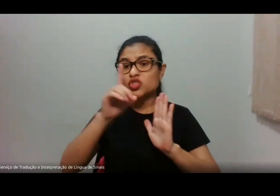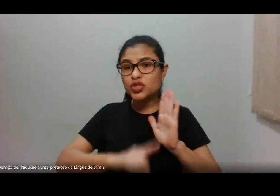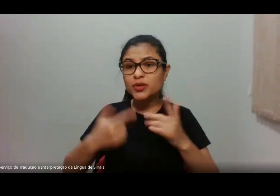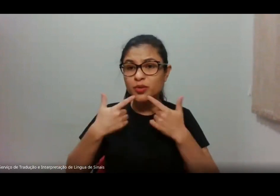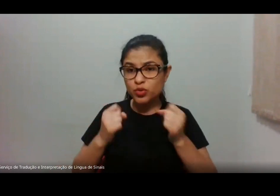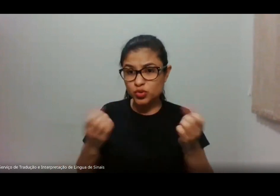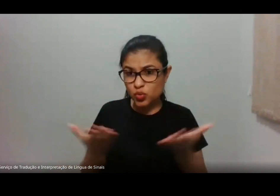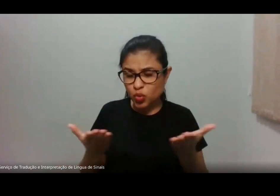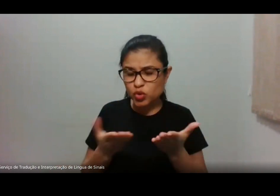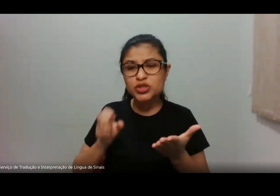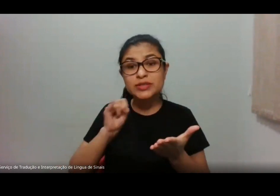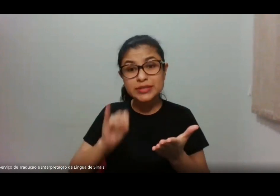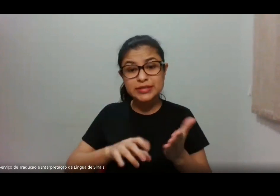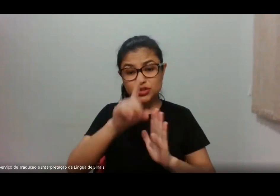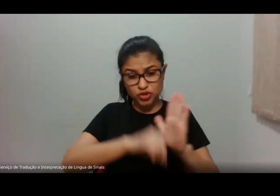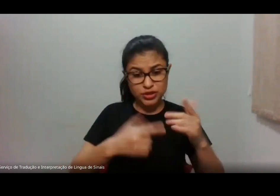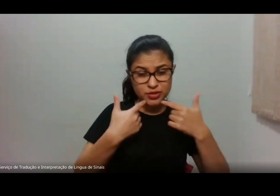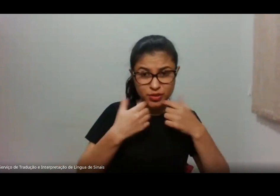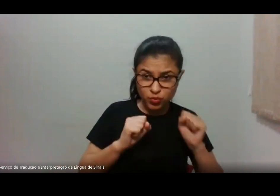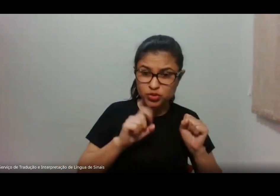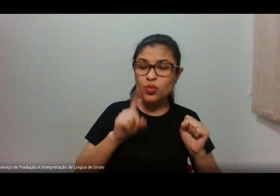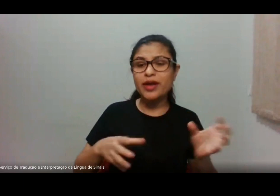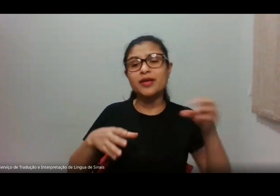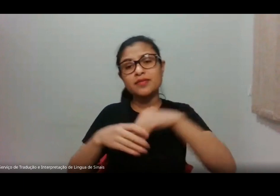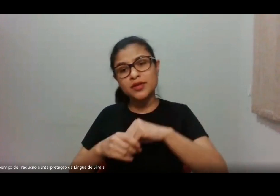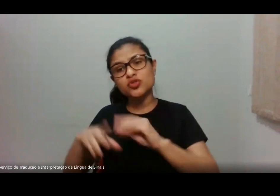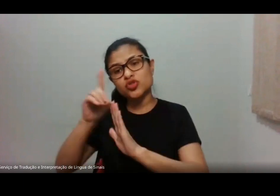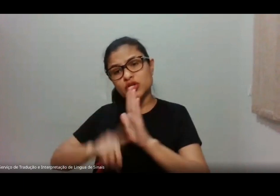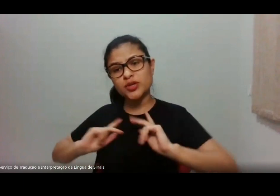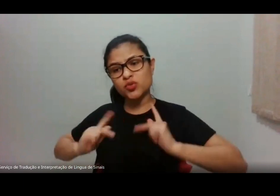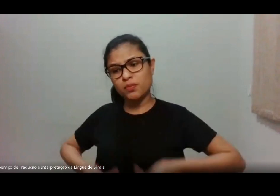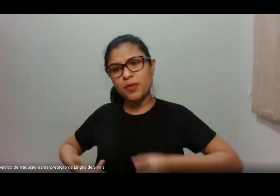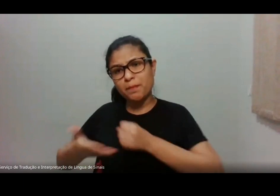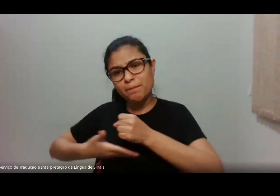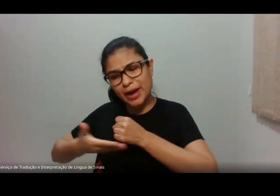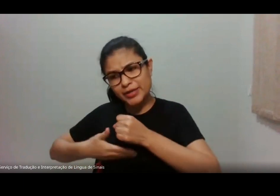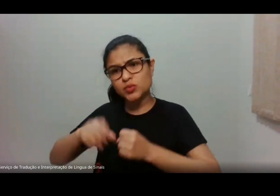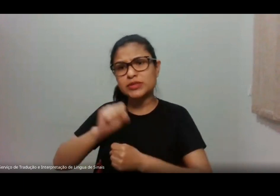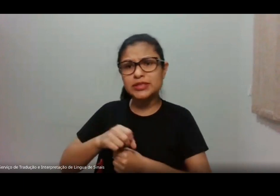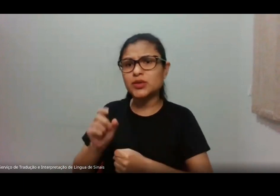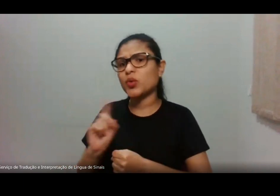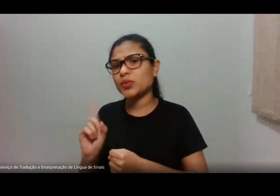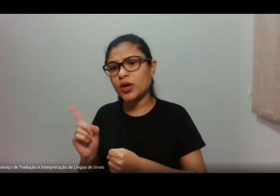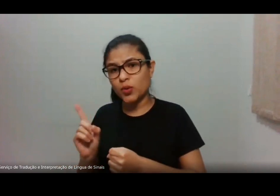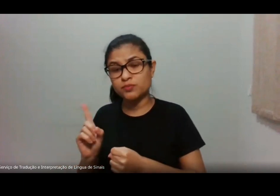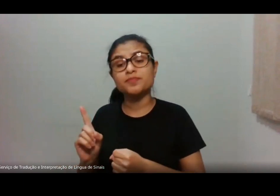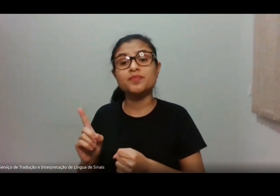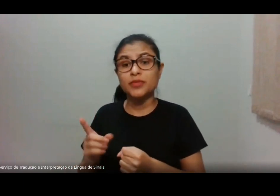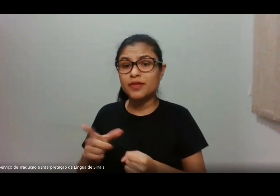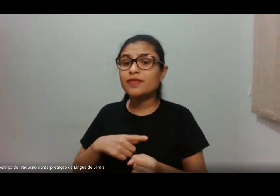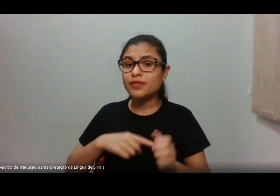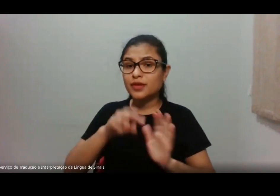por exemplo, se os direitos linguísticos são considerados direitos humanos, fundamentais ou não. Existem textos